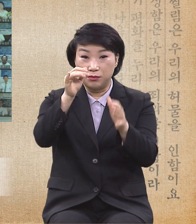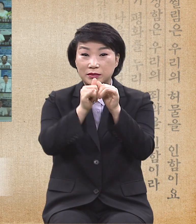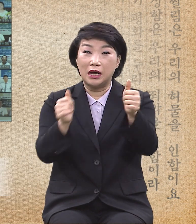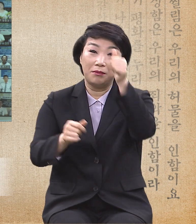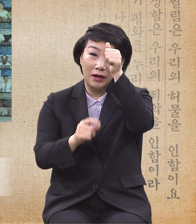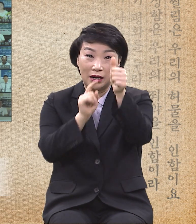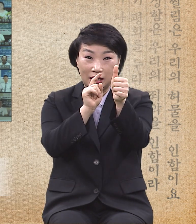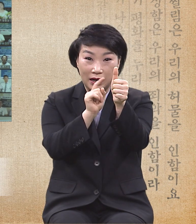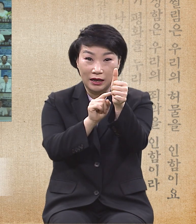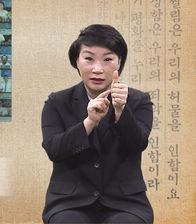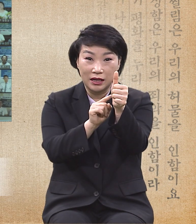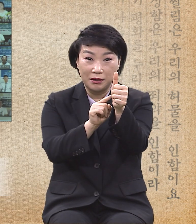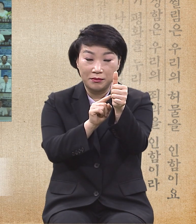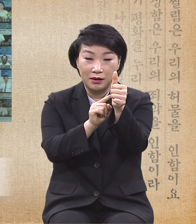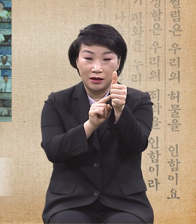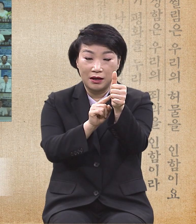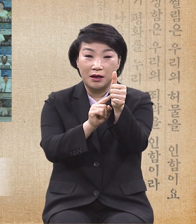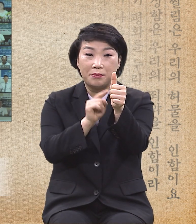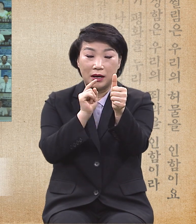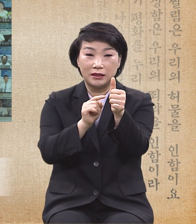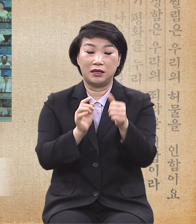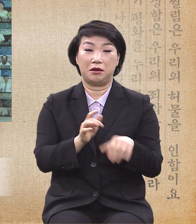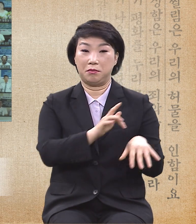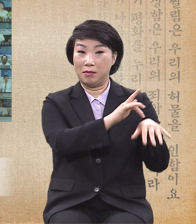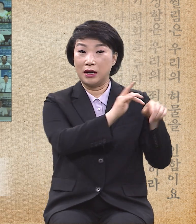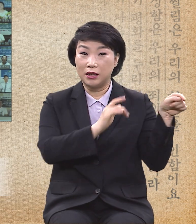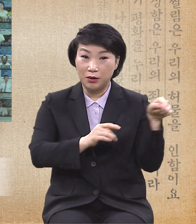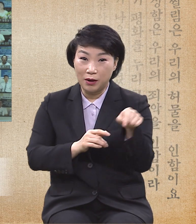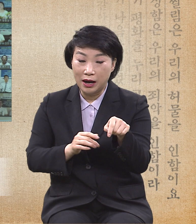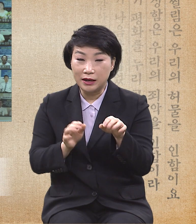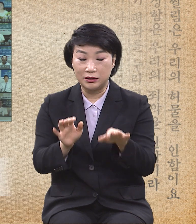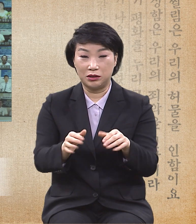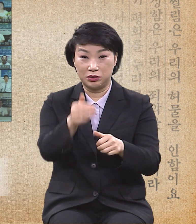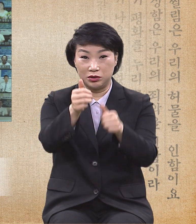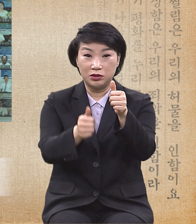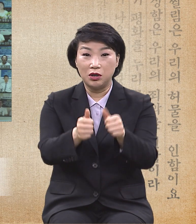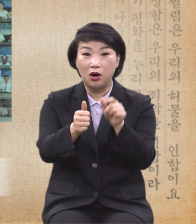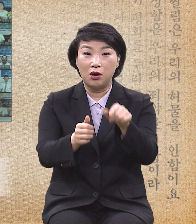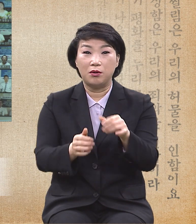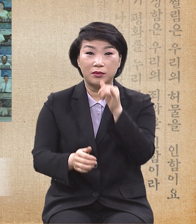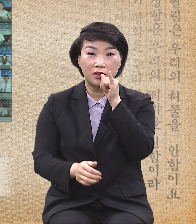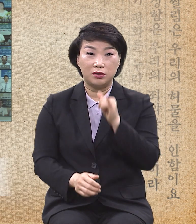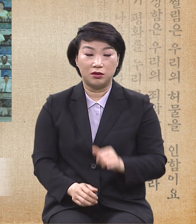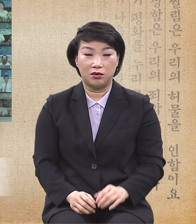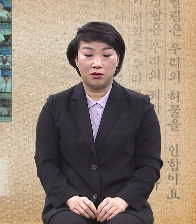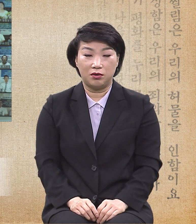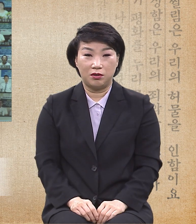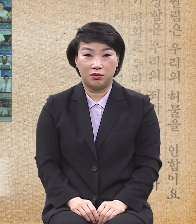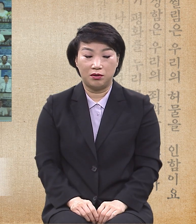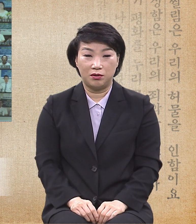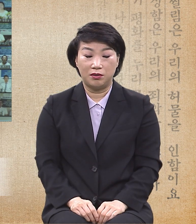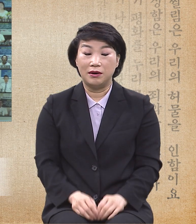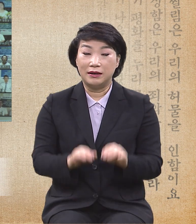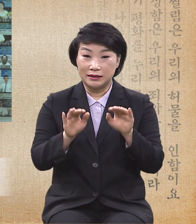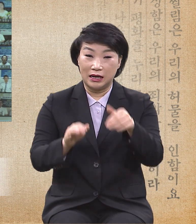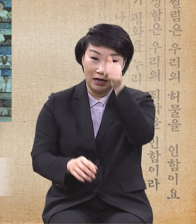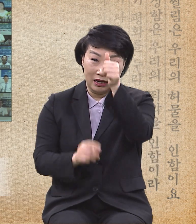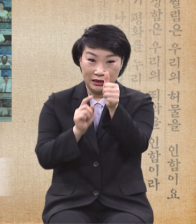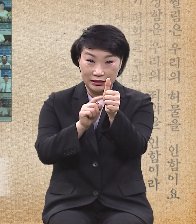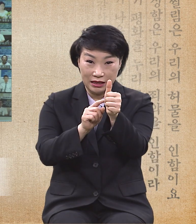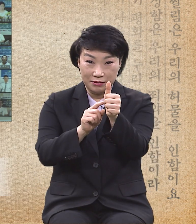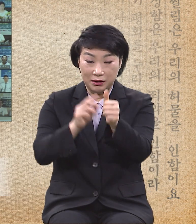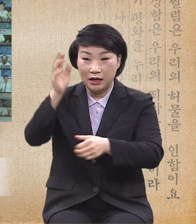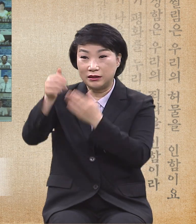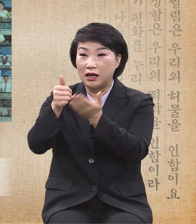첫사람 아담에게도 이렇게 시험해서 아담을